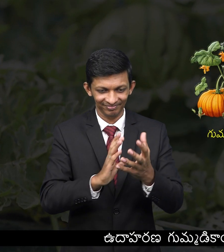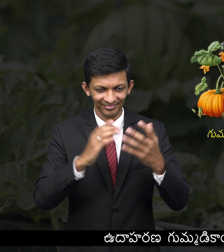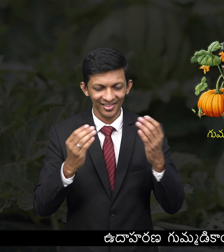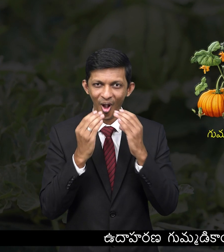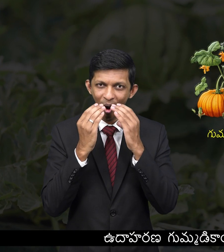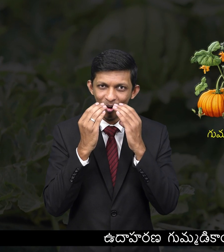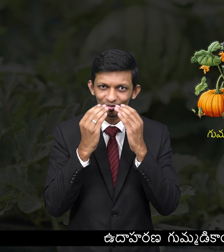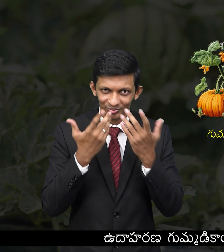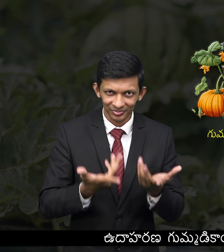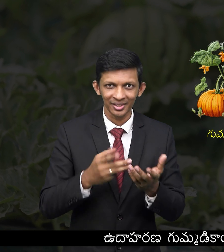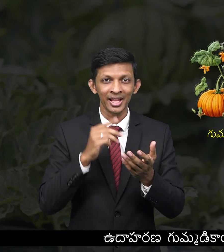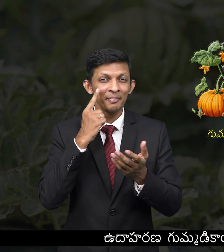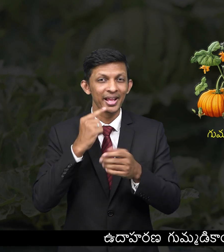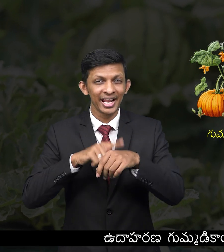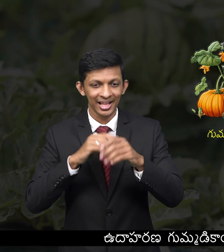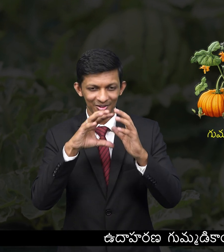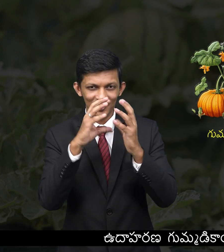పుచ్చకాయ, తర్బూజా.